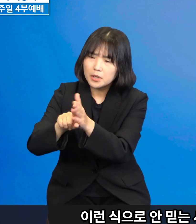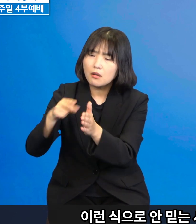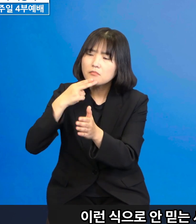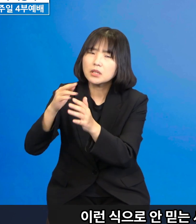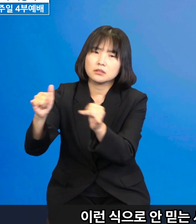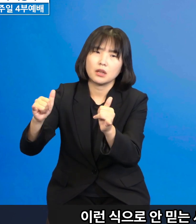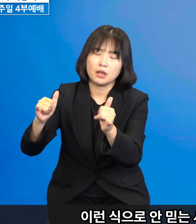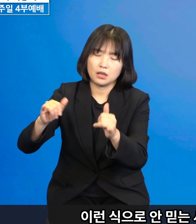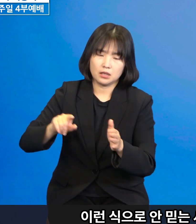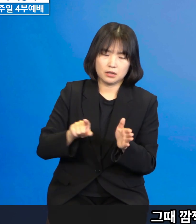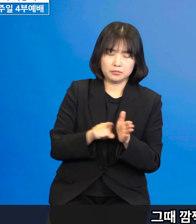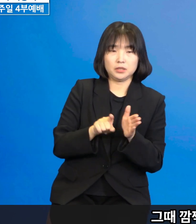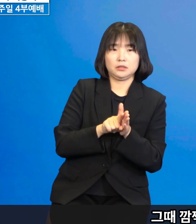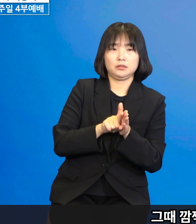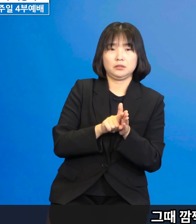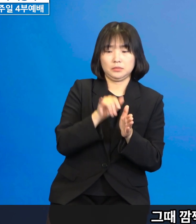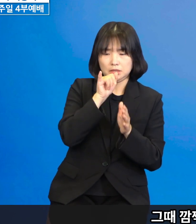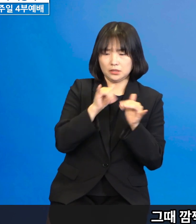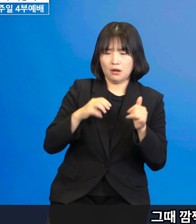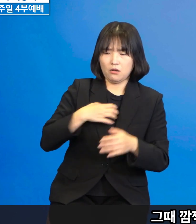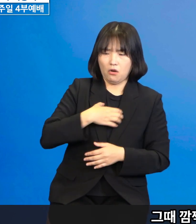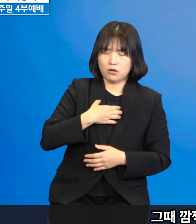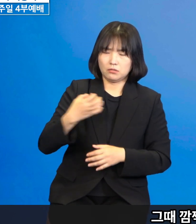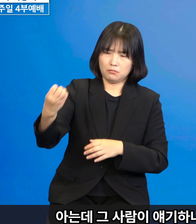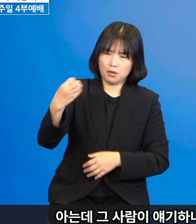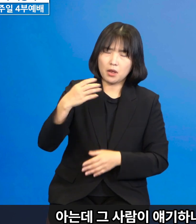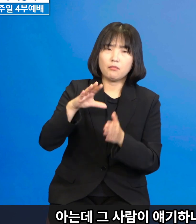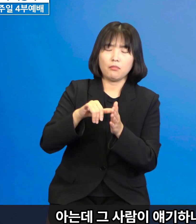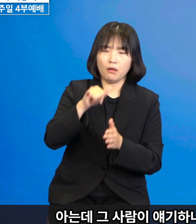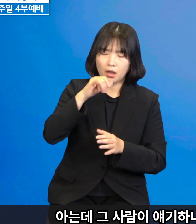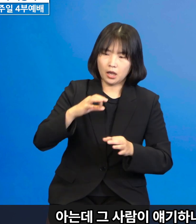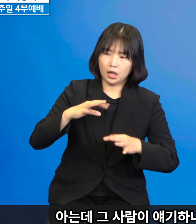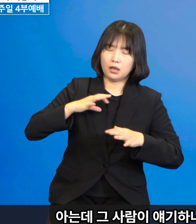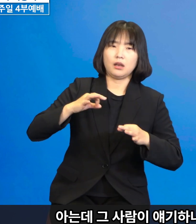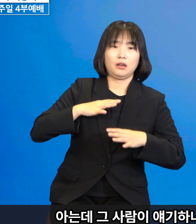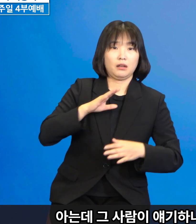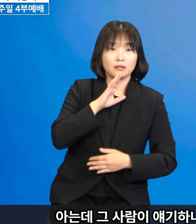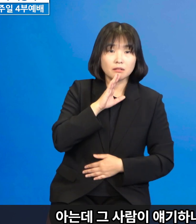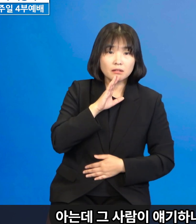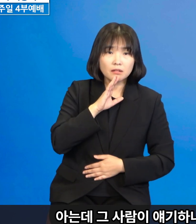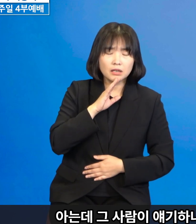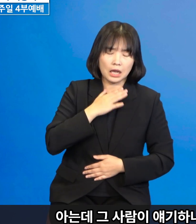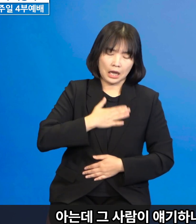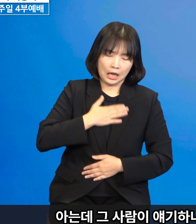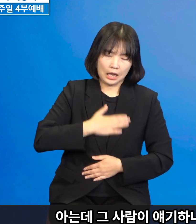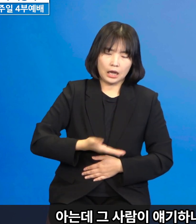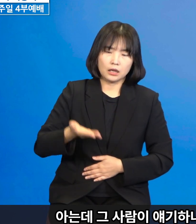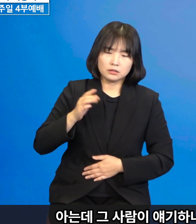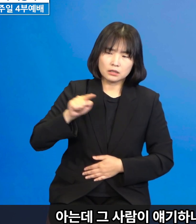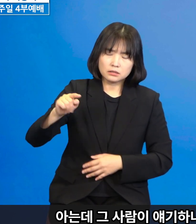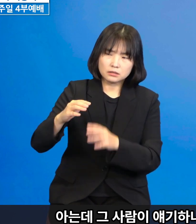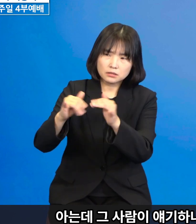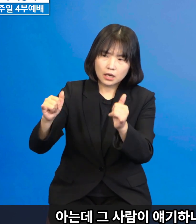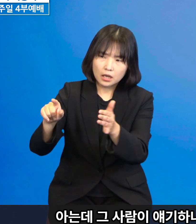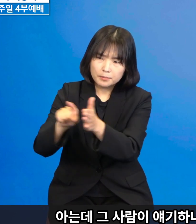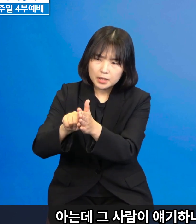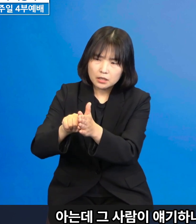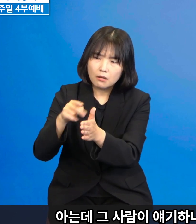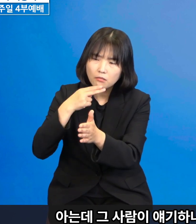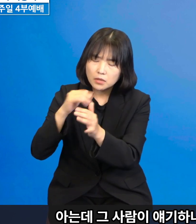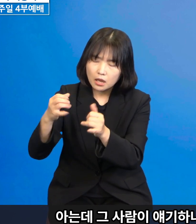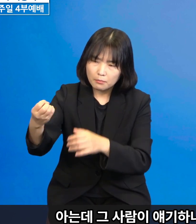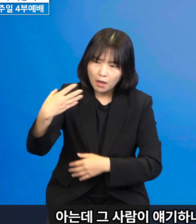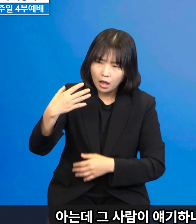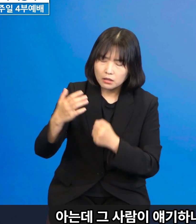때가 있어요. 그때 깜짝 놀라죠. 아는데 그 사람이 얘기하니까 더 마음이 불편해지는